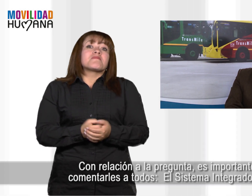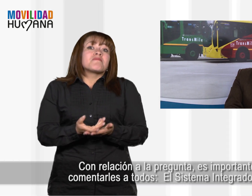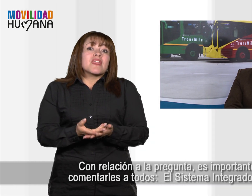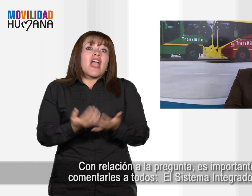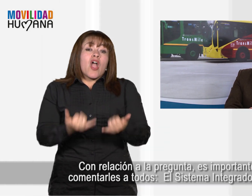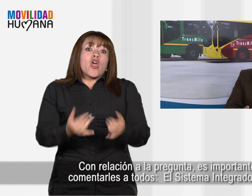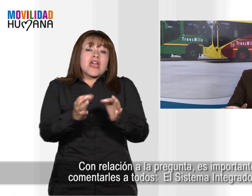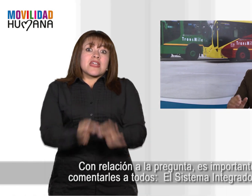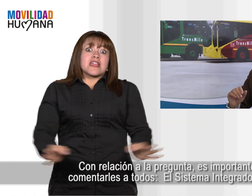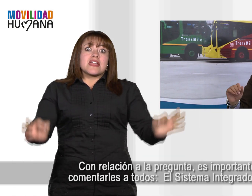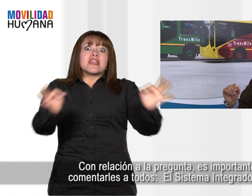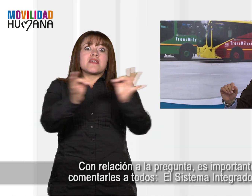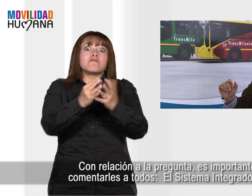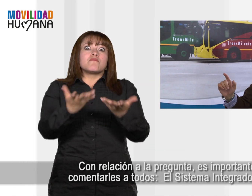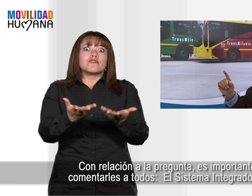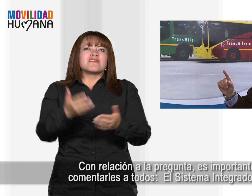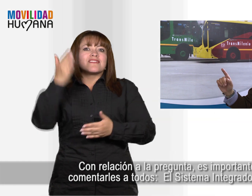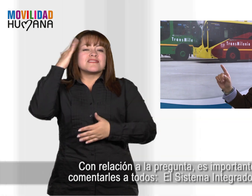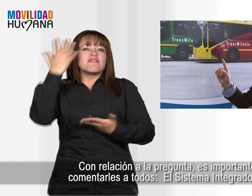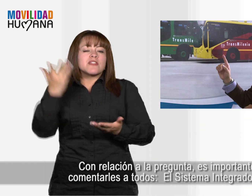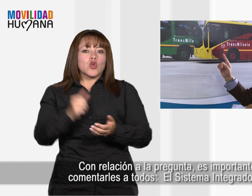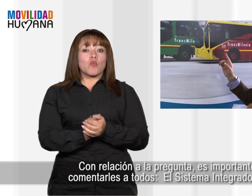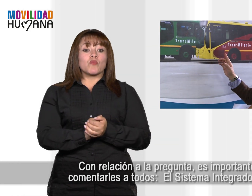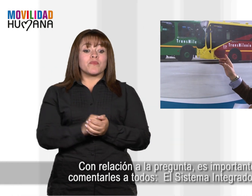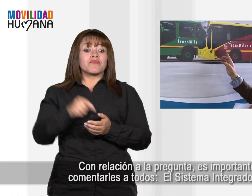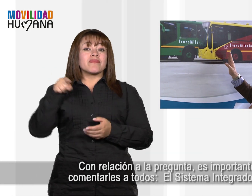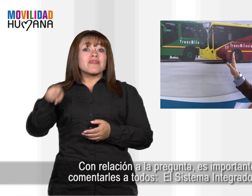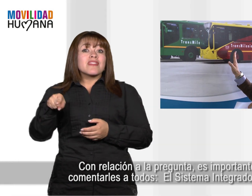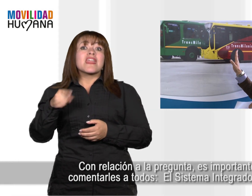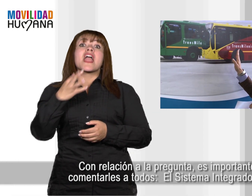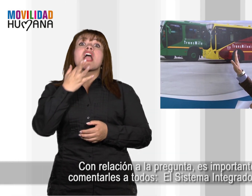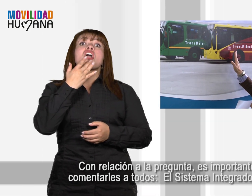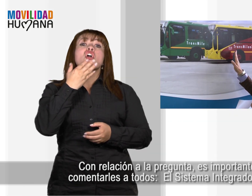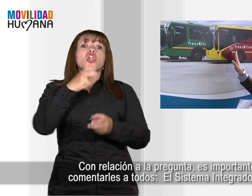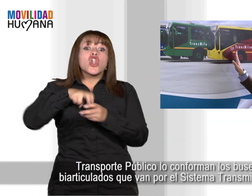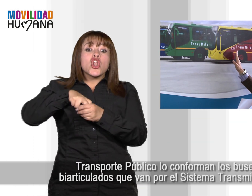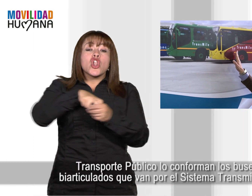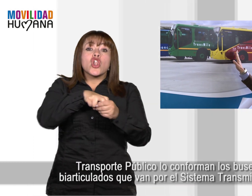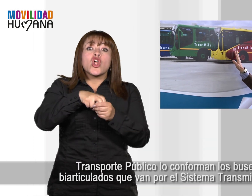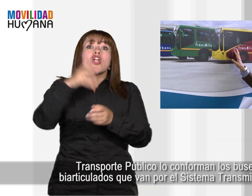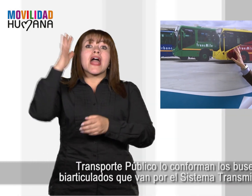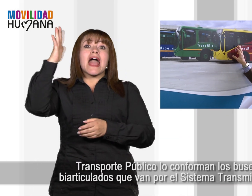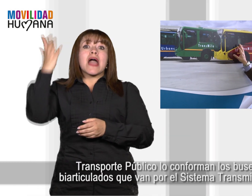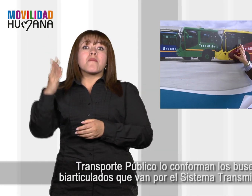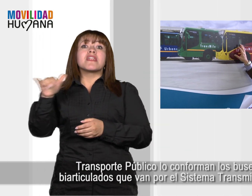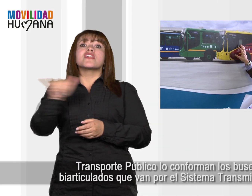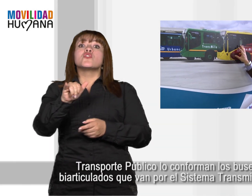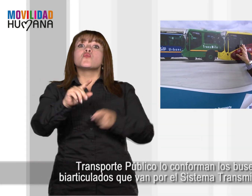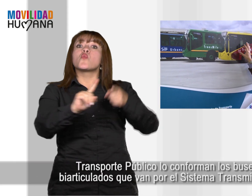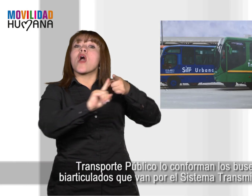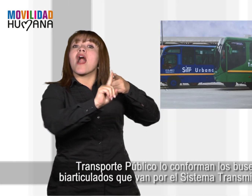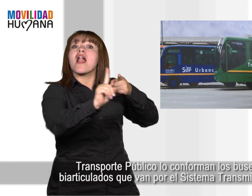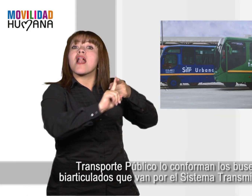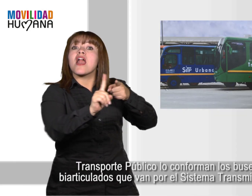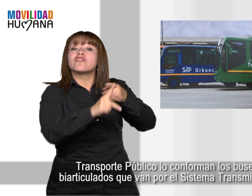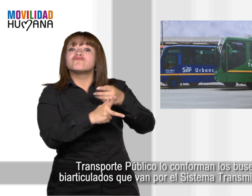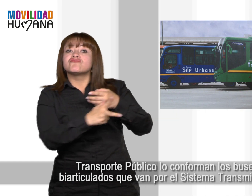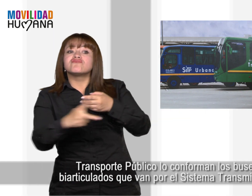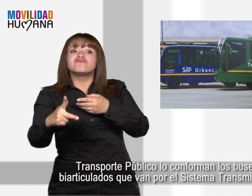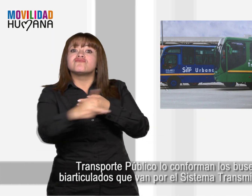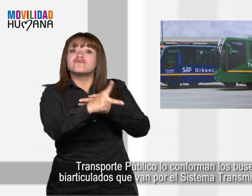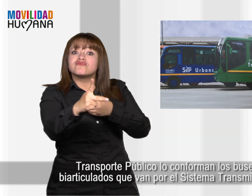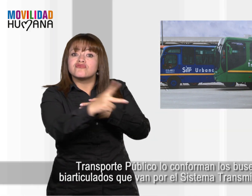Con relación a la pregunta, es importante comentarles a todos. El Sistema Integrado de Transporte Público lo conforman los buses